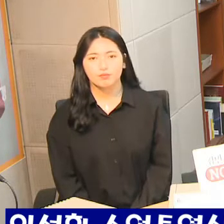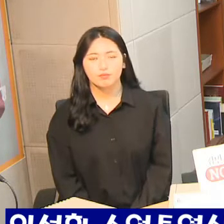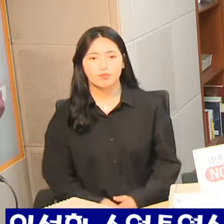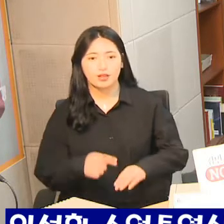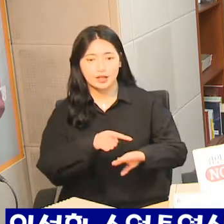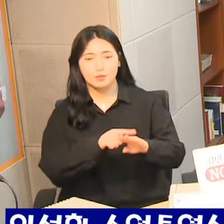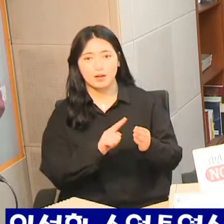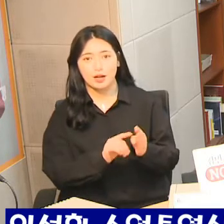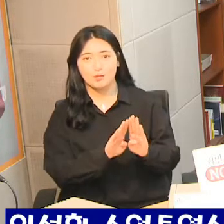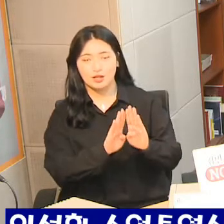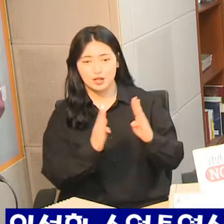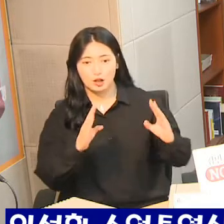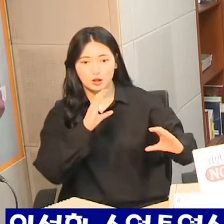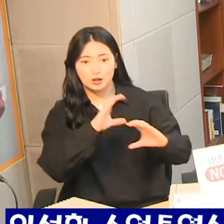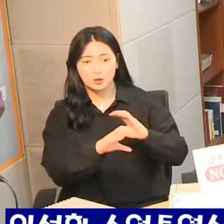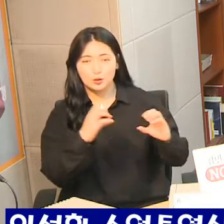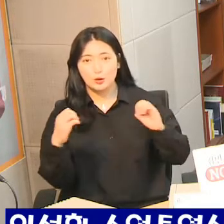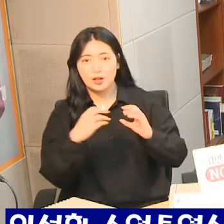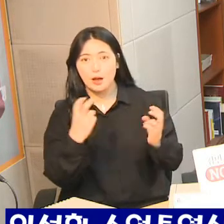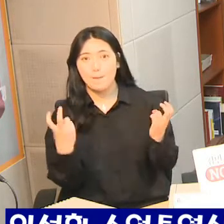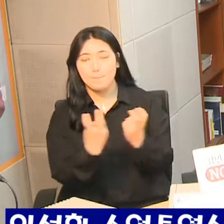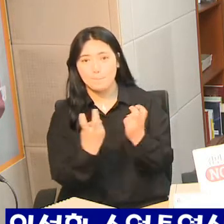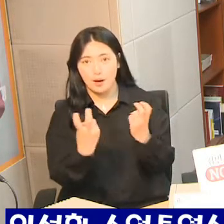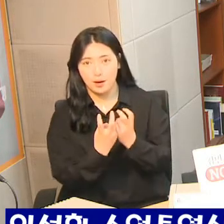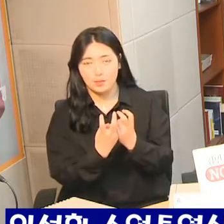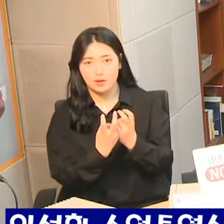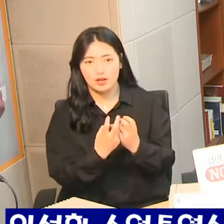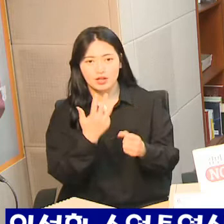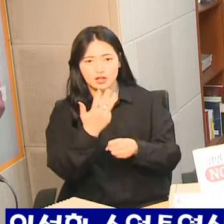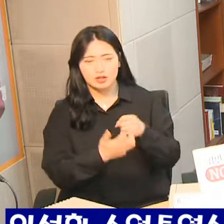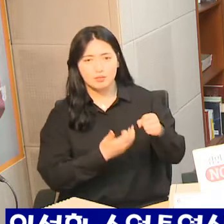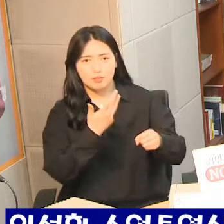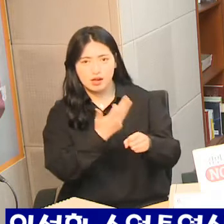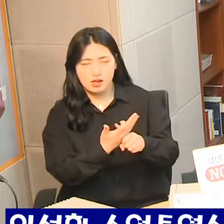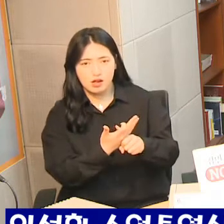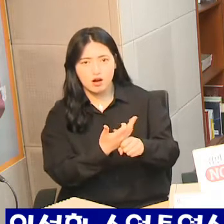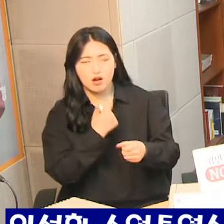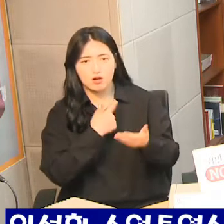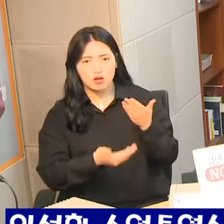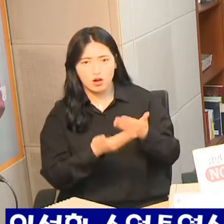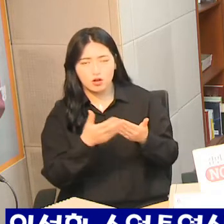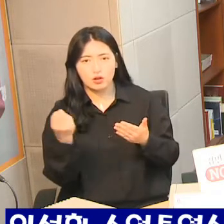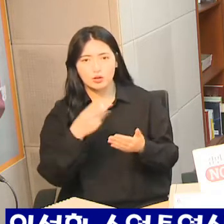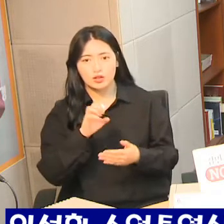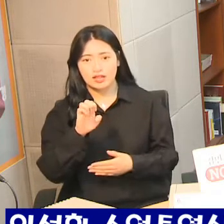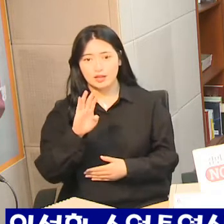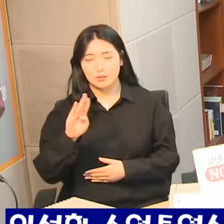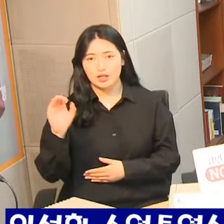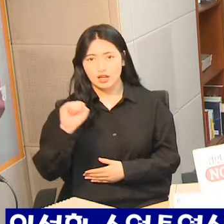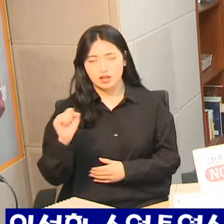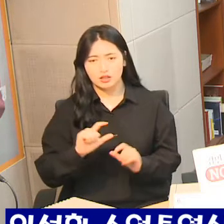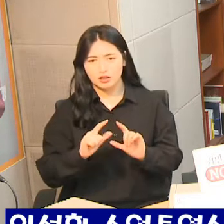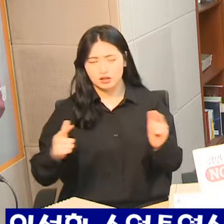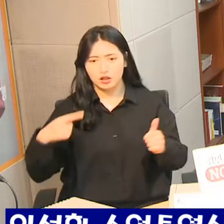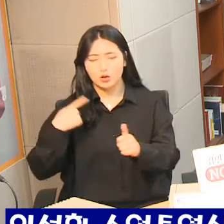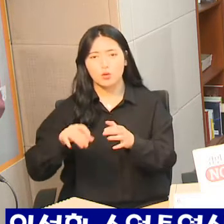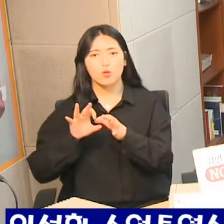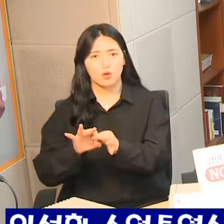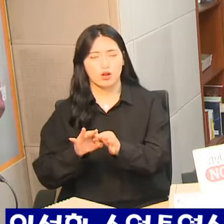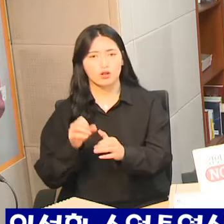네, 마음을 여는 소통 대화법 18년 방송 경력에 EBS 네이버 등에서 교육 관련 방송도 함께하고